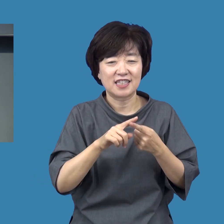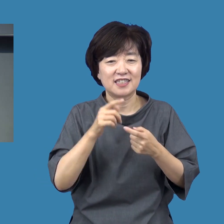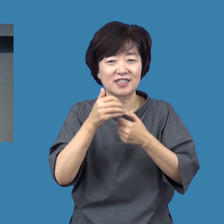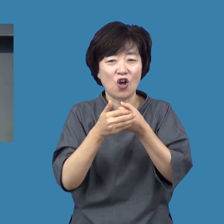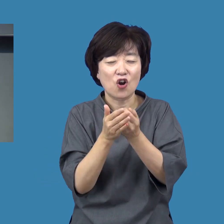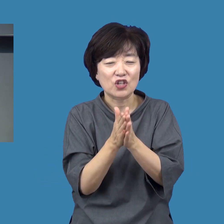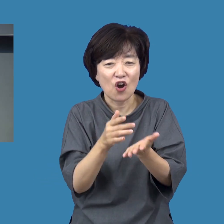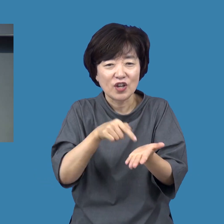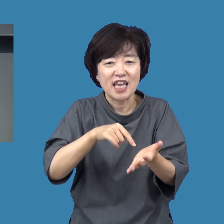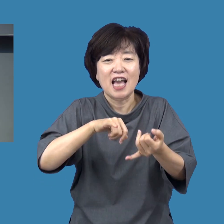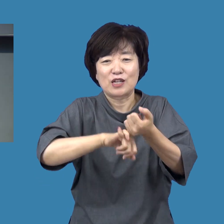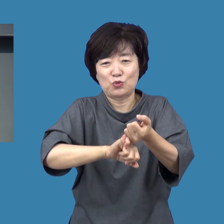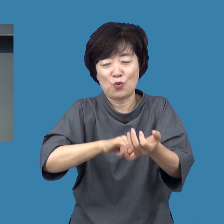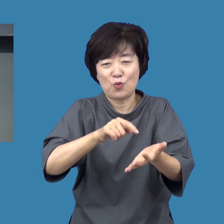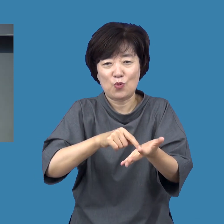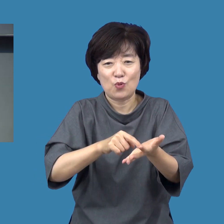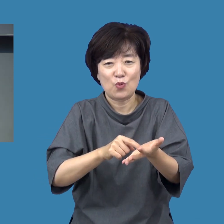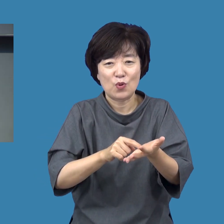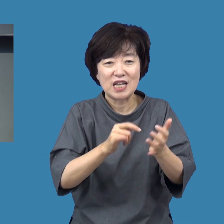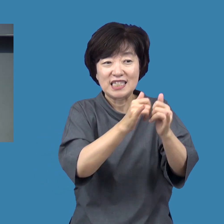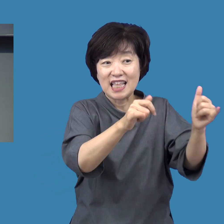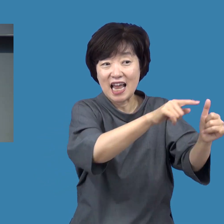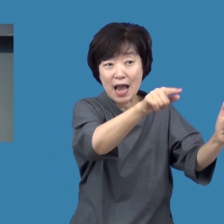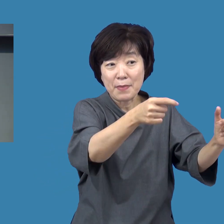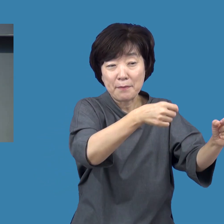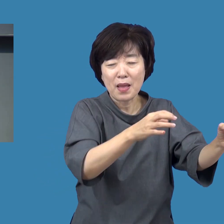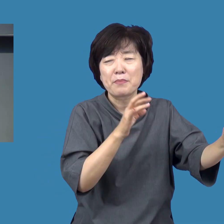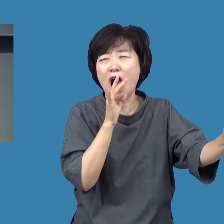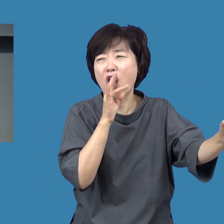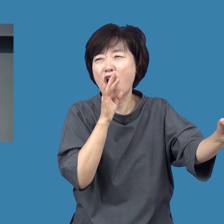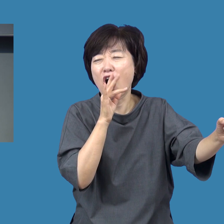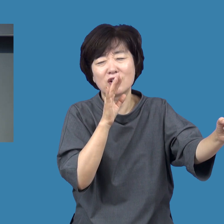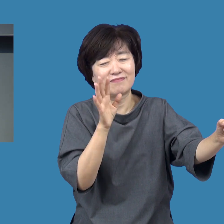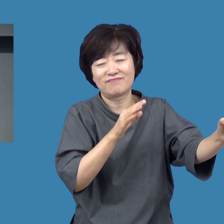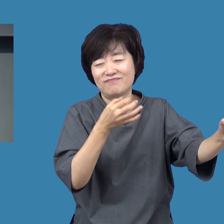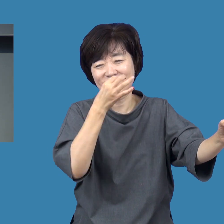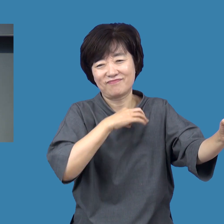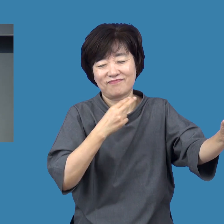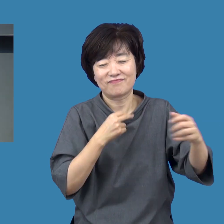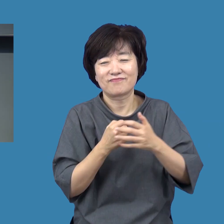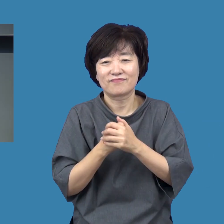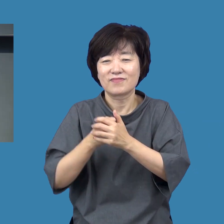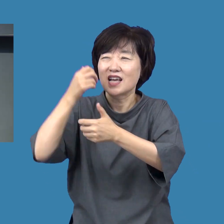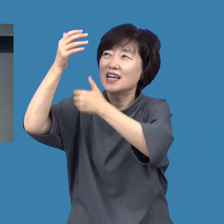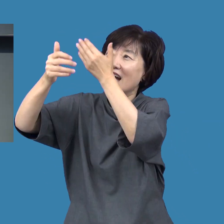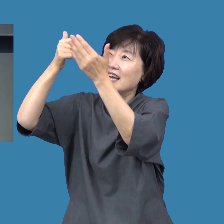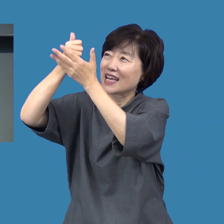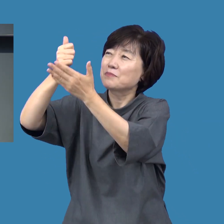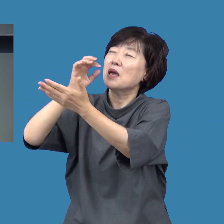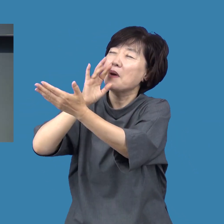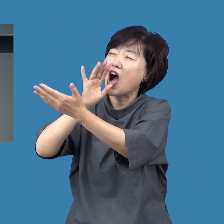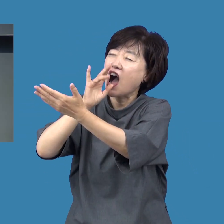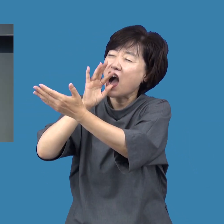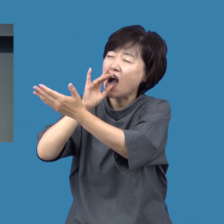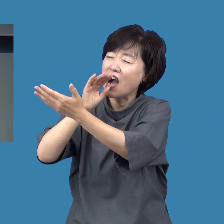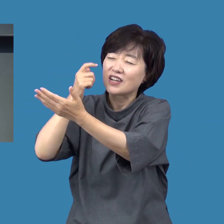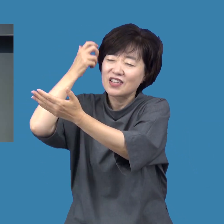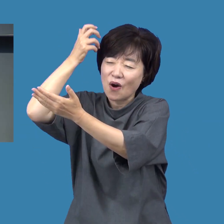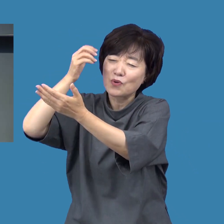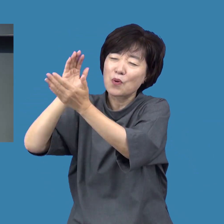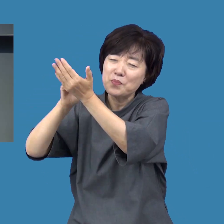방언은 사람에게 하지 아니하고 하나님께 하나니 이는 알아듣는 자가 없고 영으로 비밀을